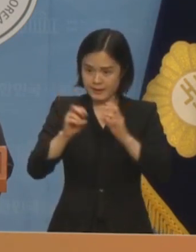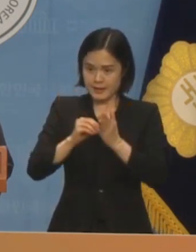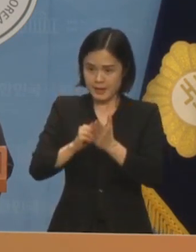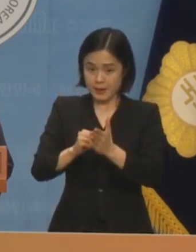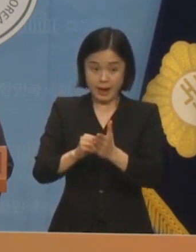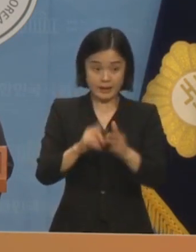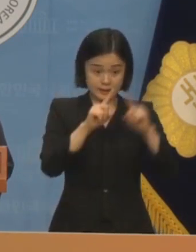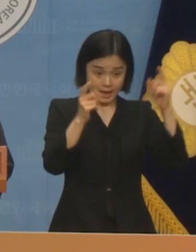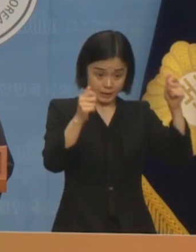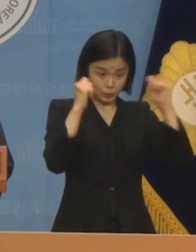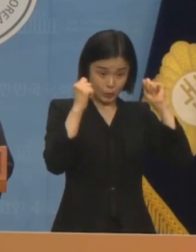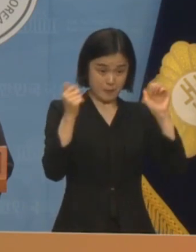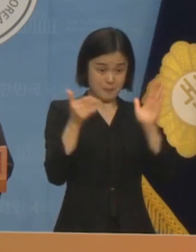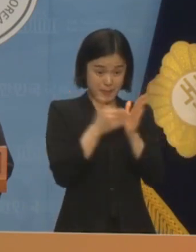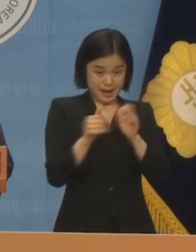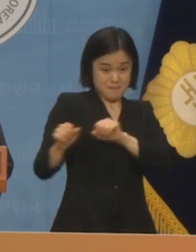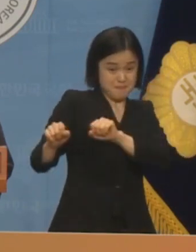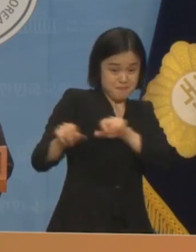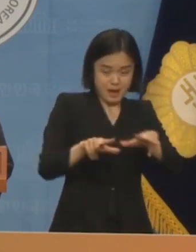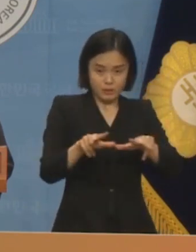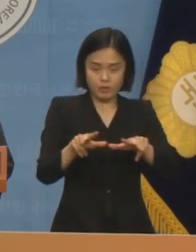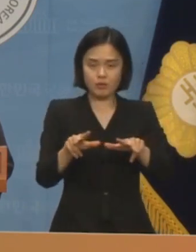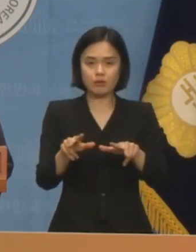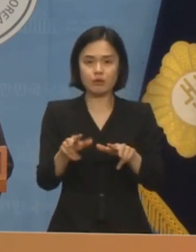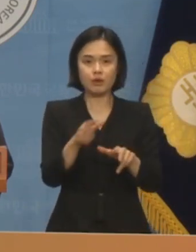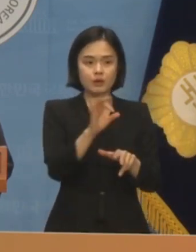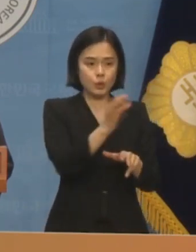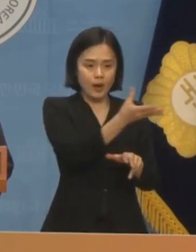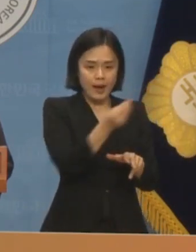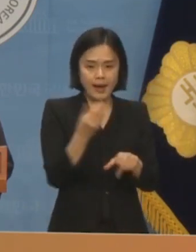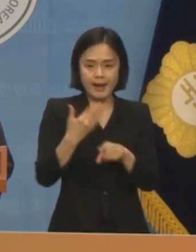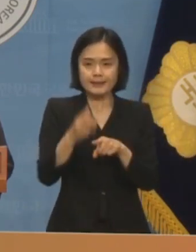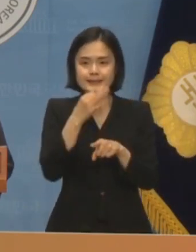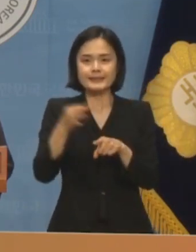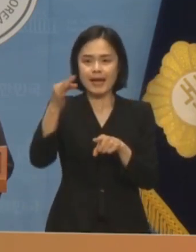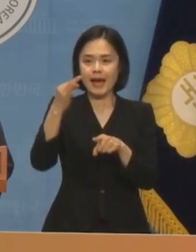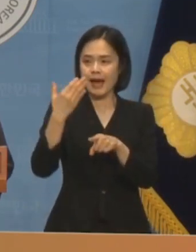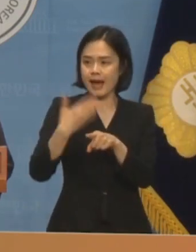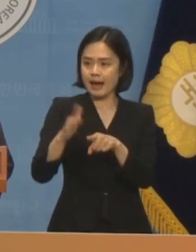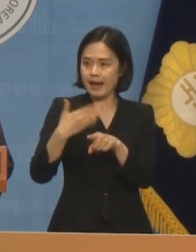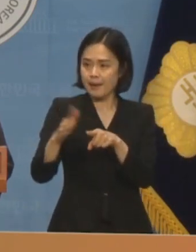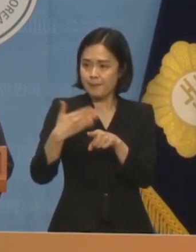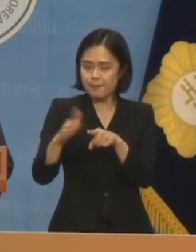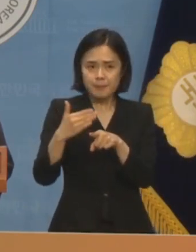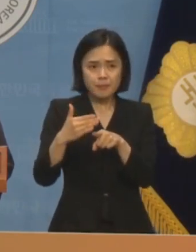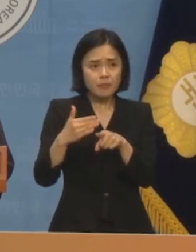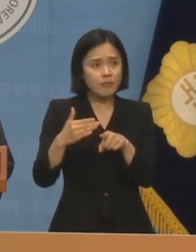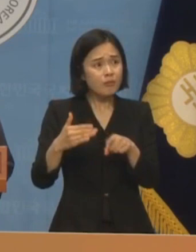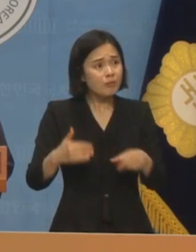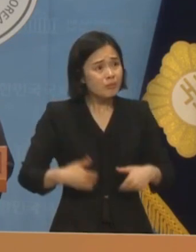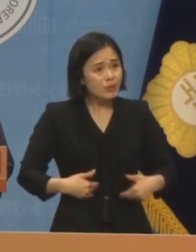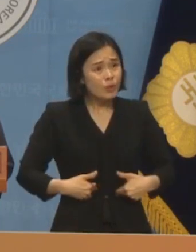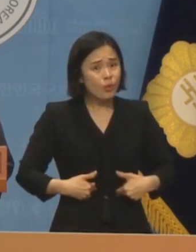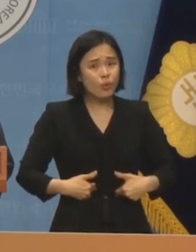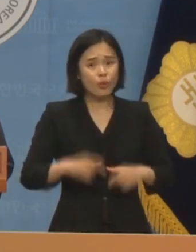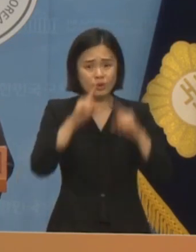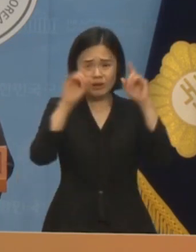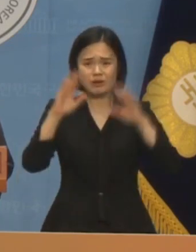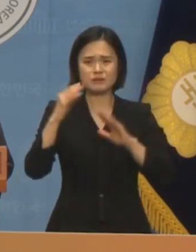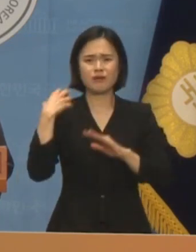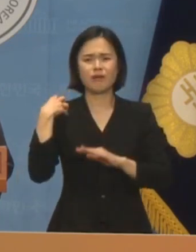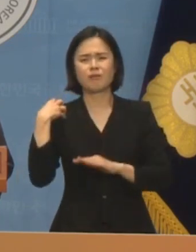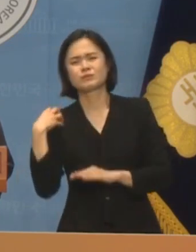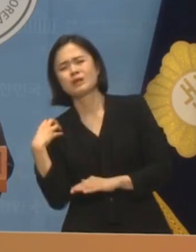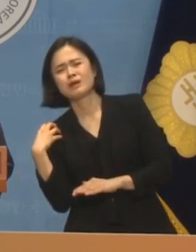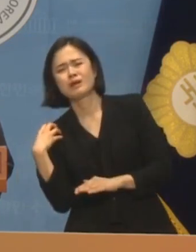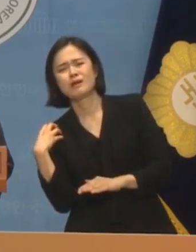주문입니다. 그럼에도 불구하고 재학 기간에만 이자를 면제해준 기존의 제도는 졸업 직후 수많은